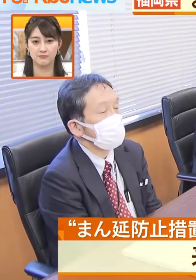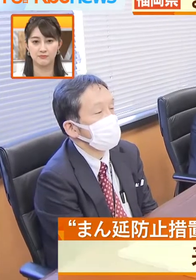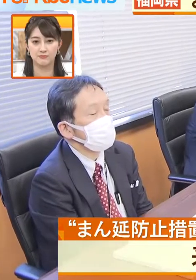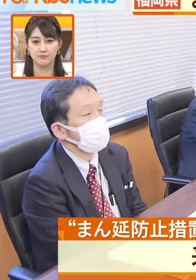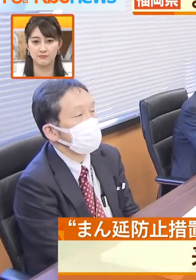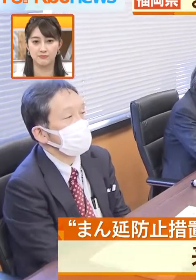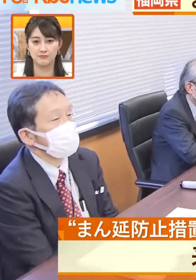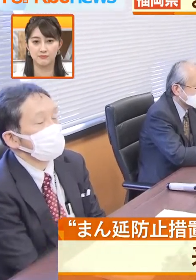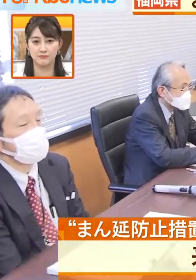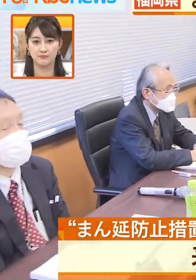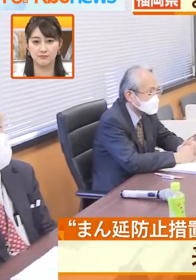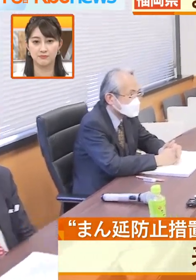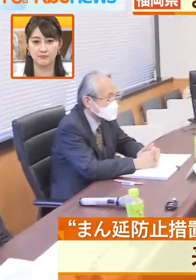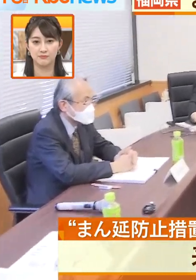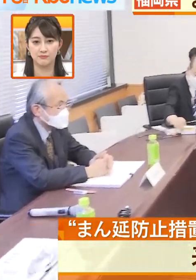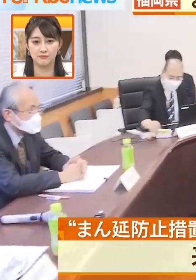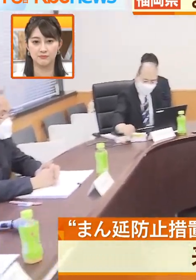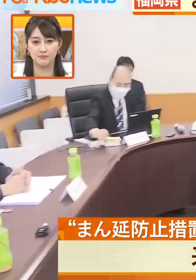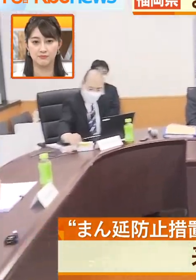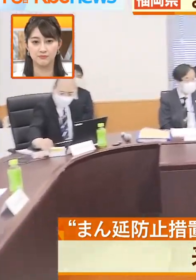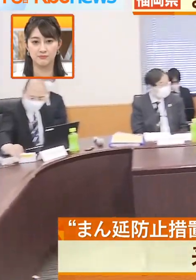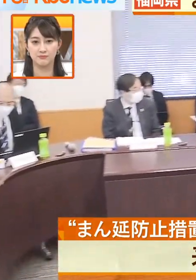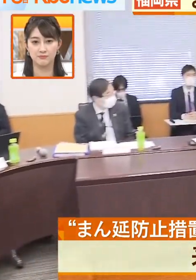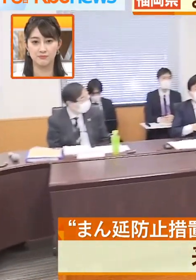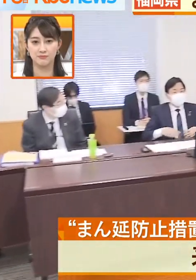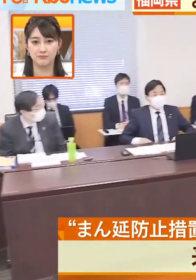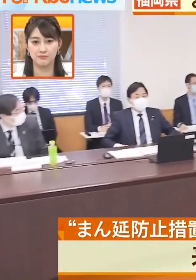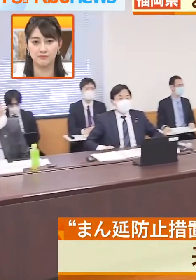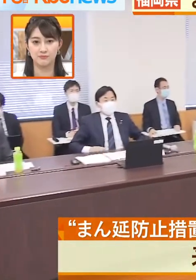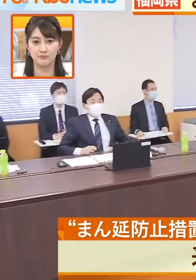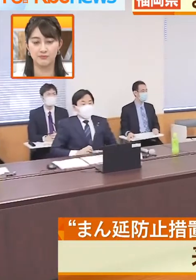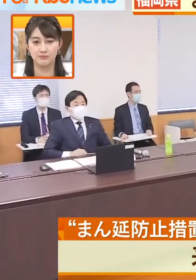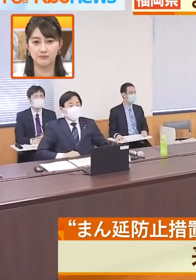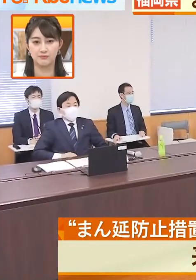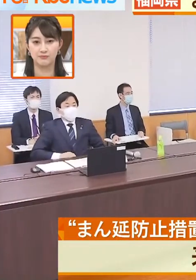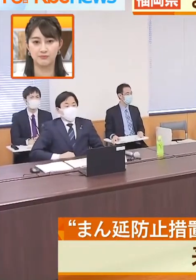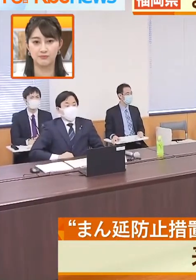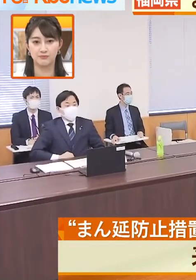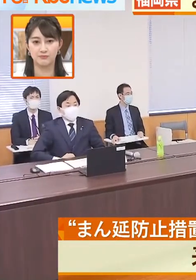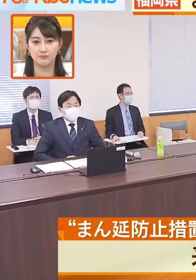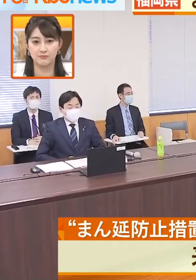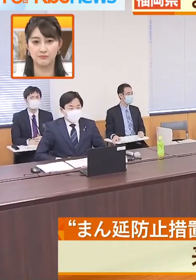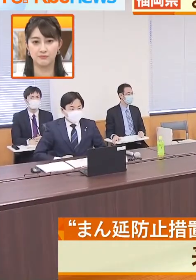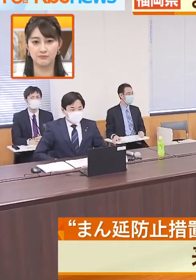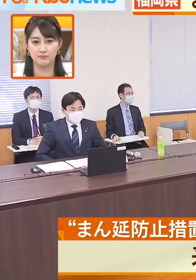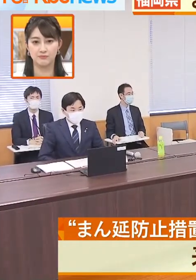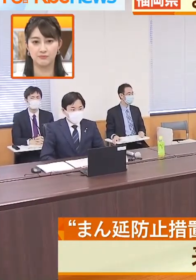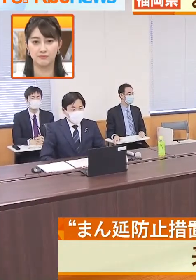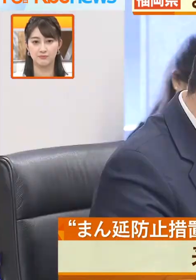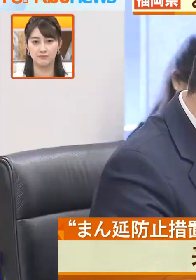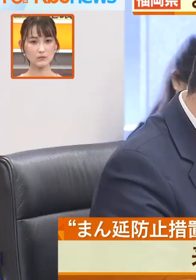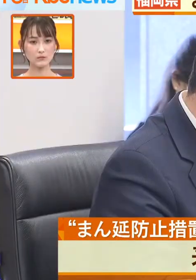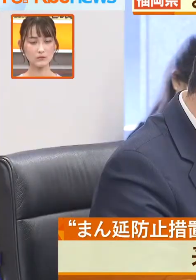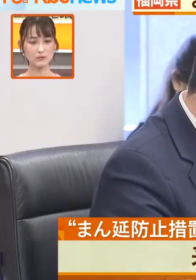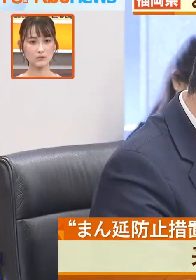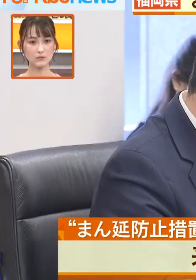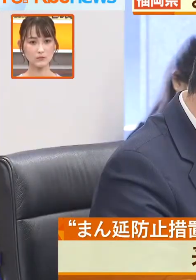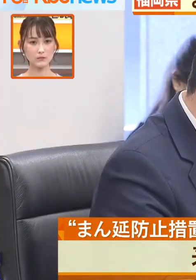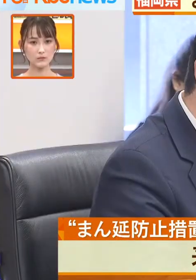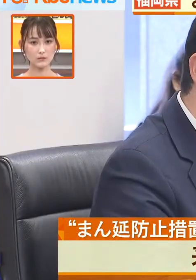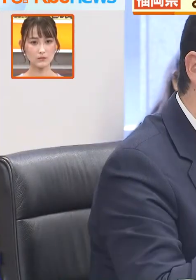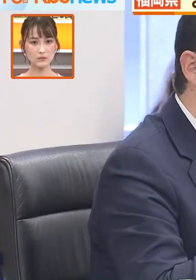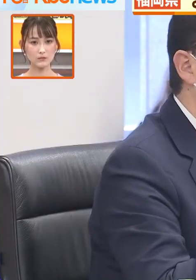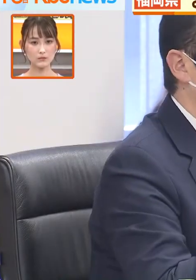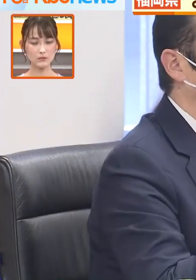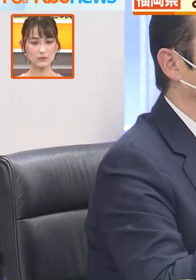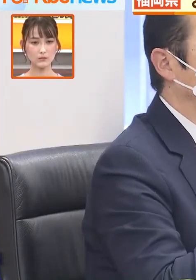6日までで、正式にはこのあと午後7時過ぎから開かれる政府の対策本部会議で決まりますが、服